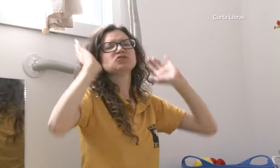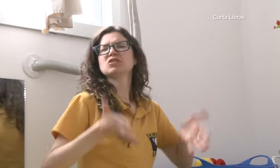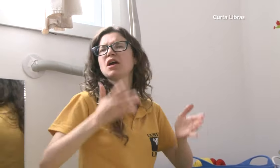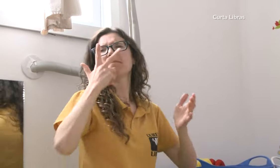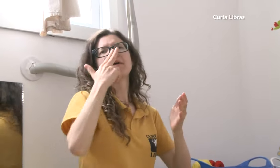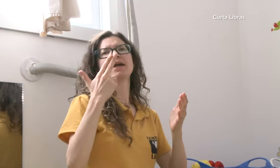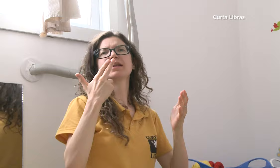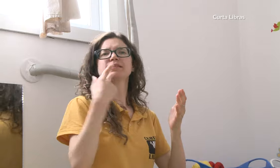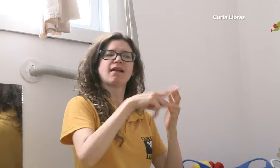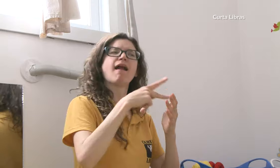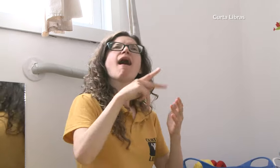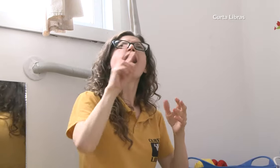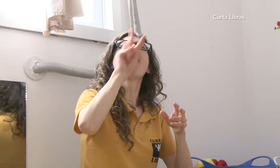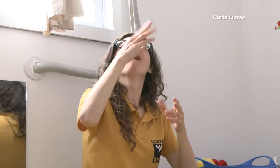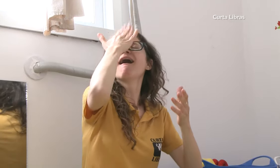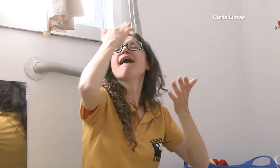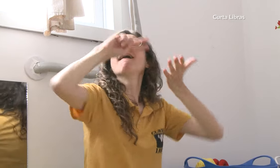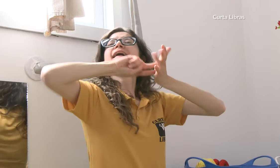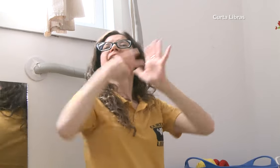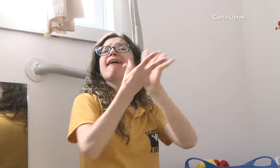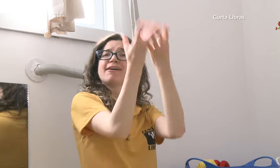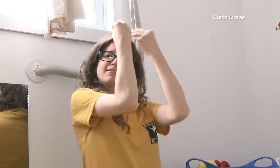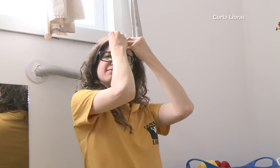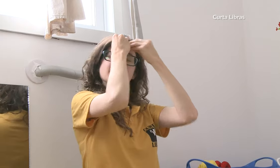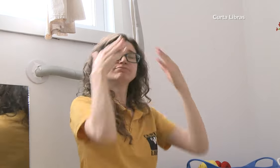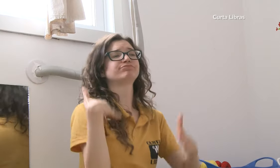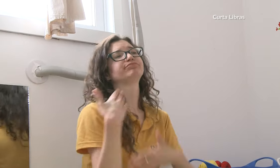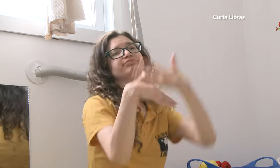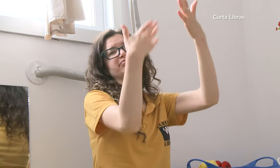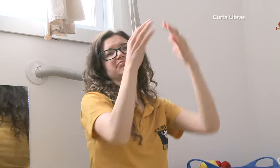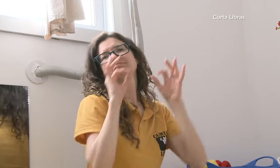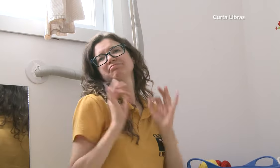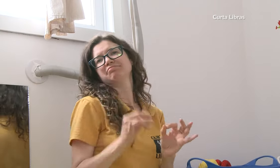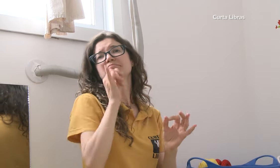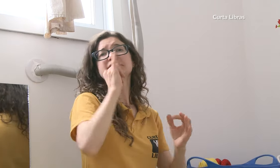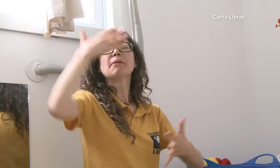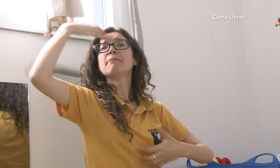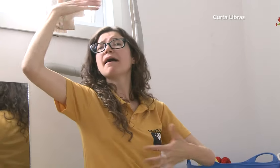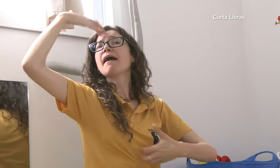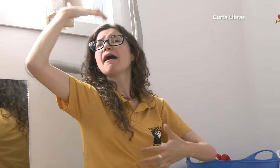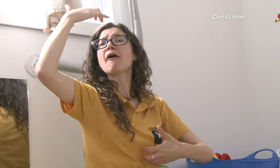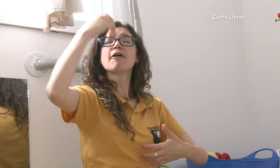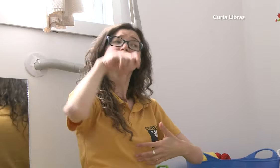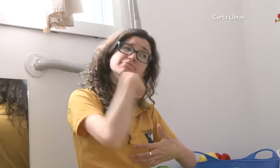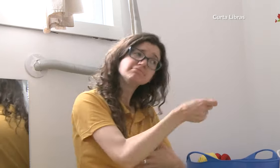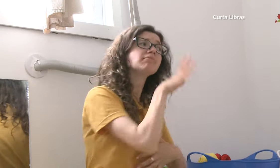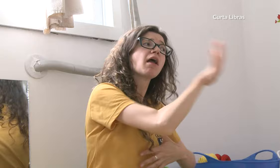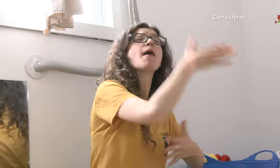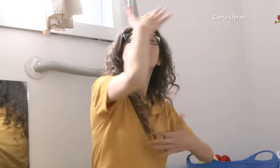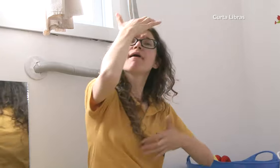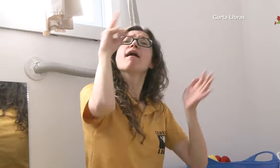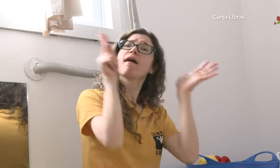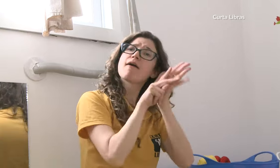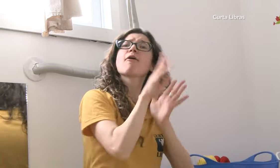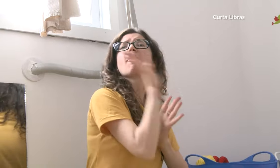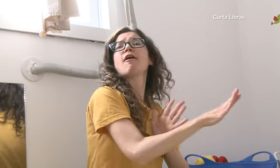conseguir internalizar os significados e se desenvolver. A gente pode falar. Macaco, é esse sinal. E ela aprende muito rápido.